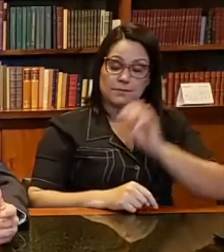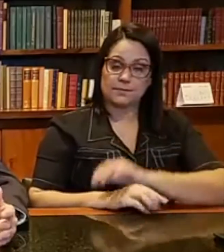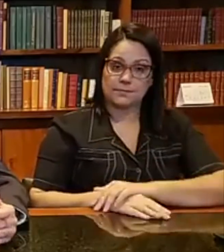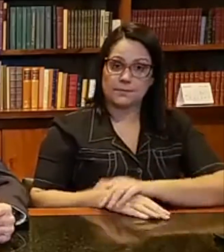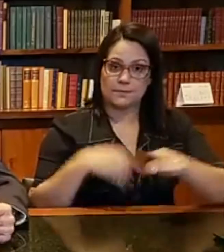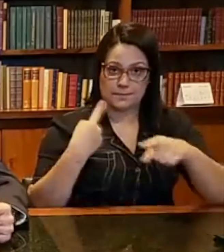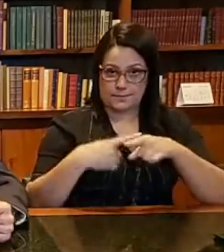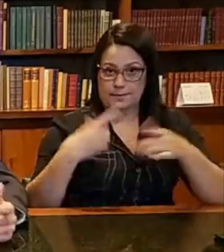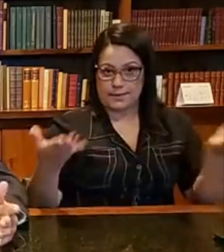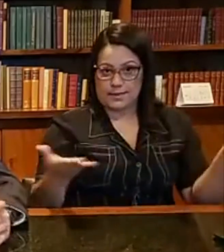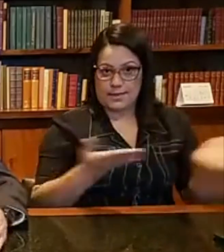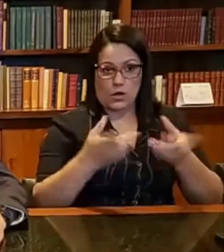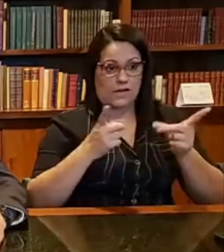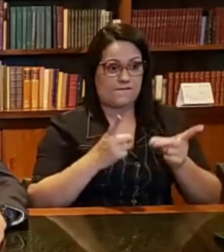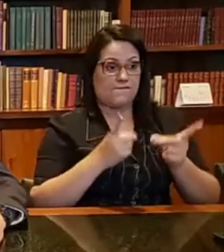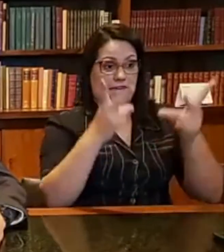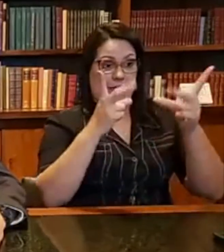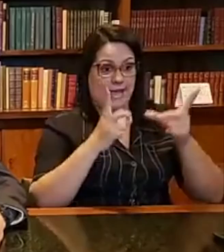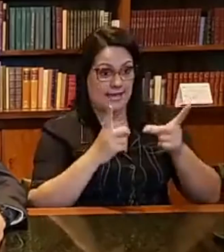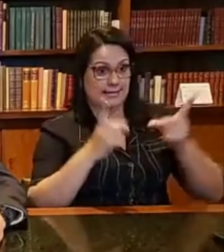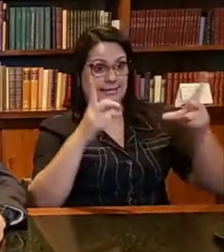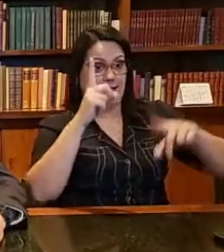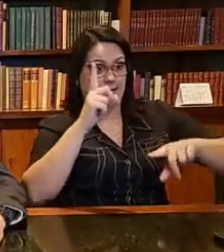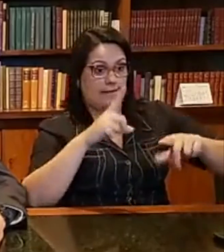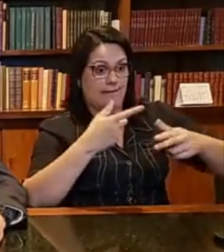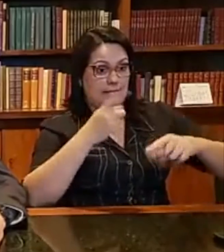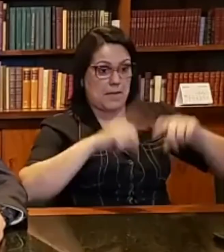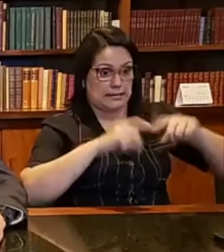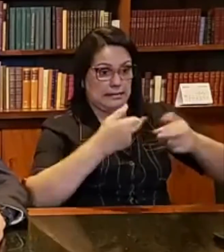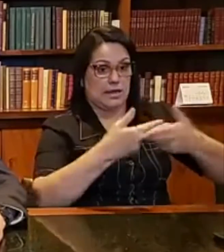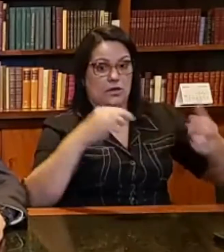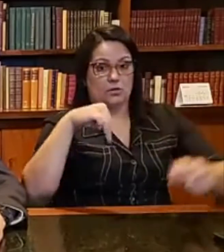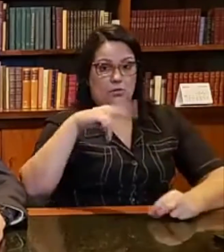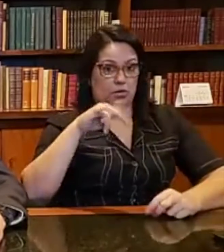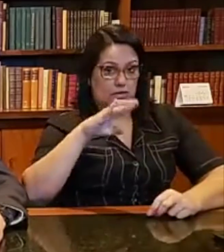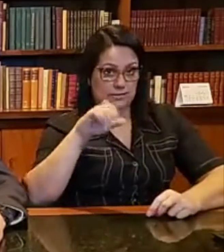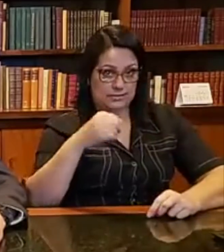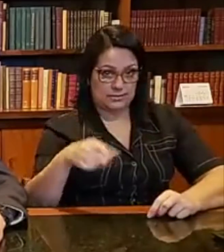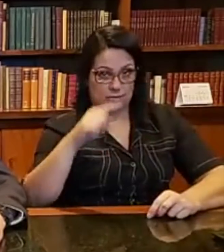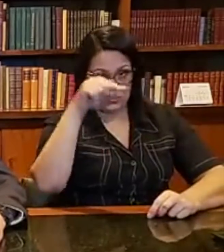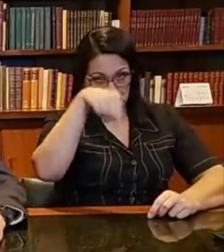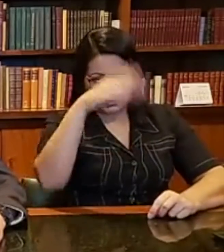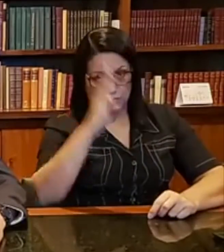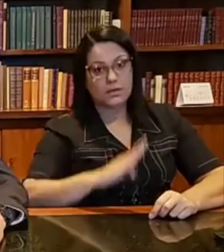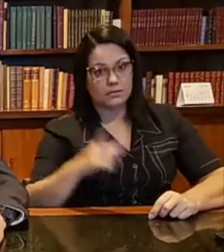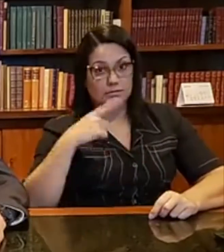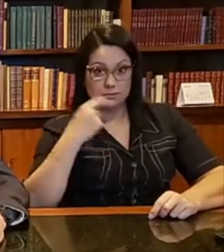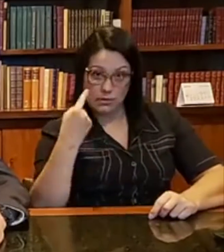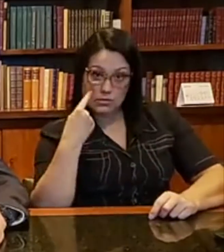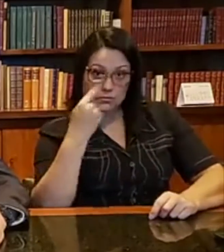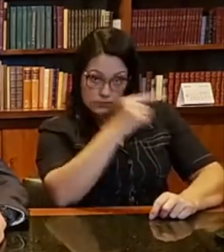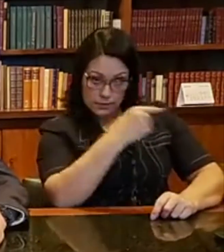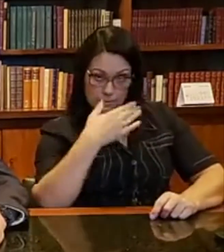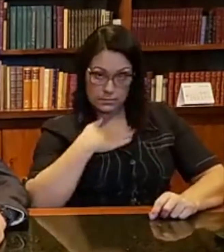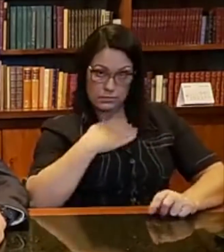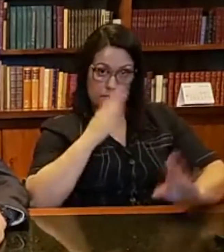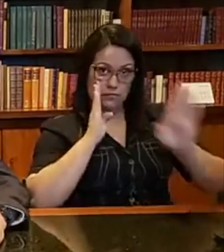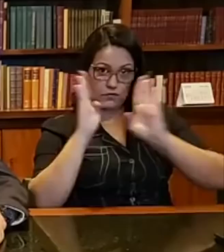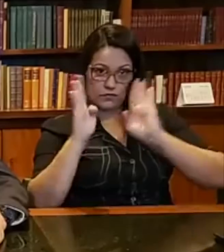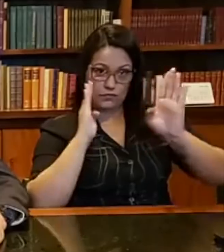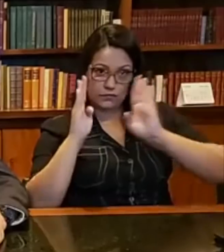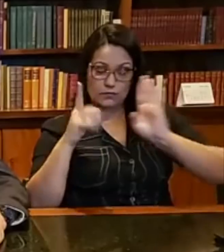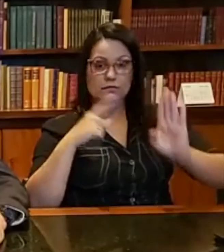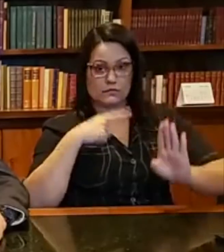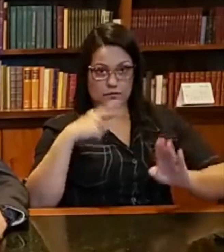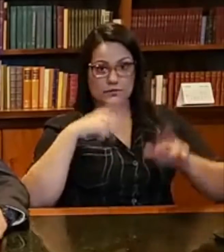de venda, né, de munições no Brasil. Então, está no nosso Facebook, tem essa portaria, está